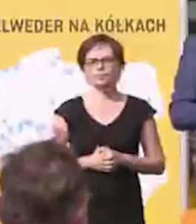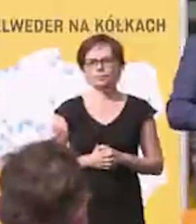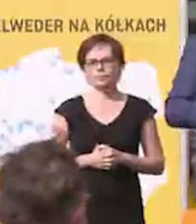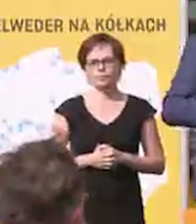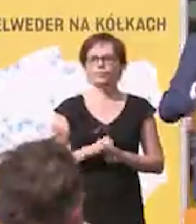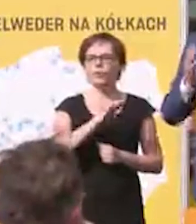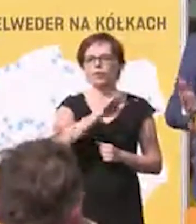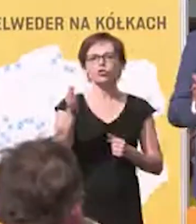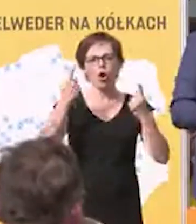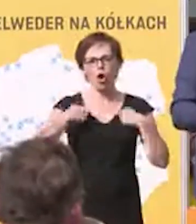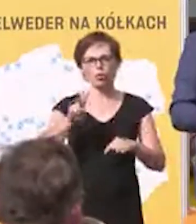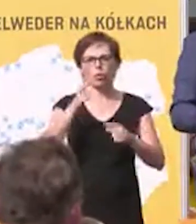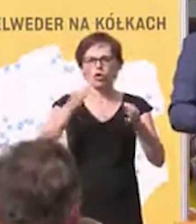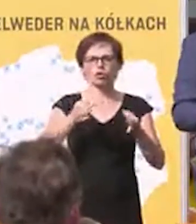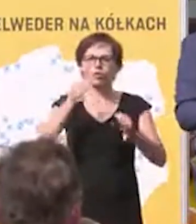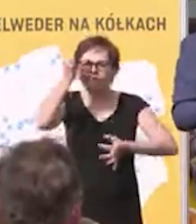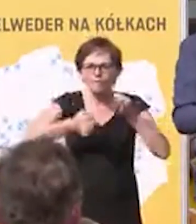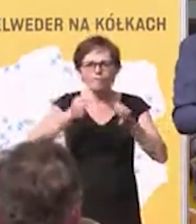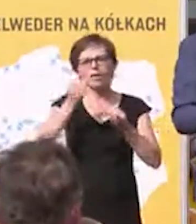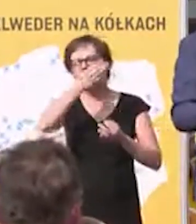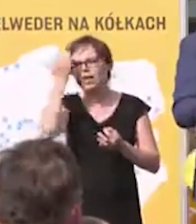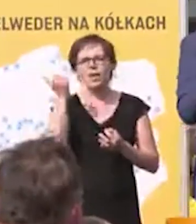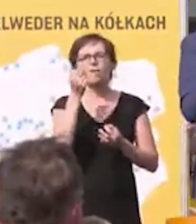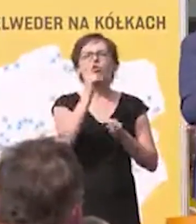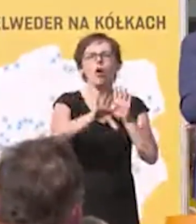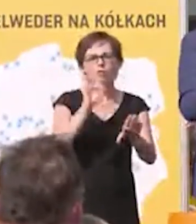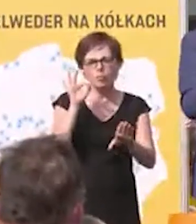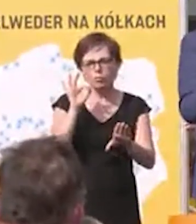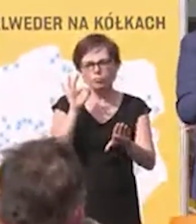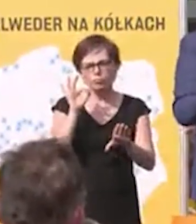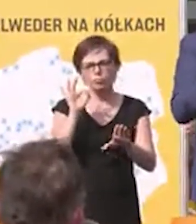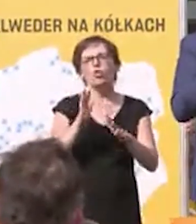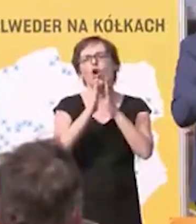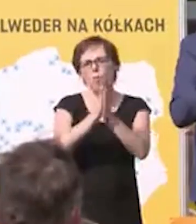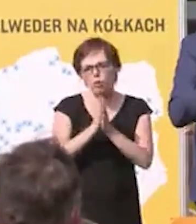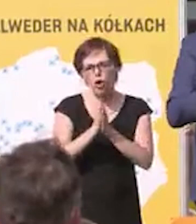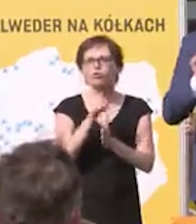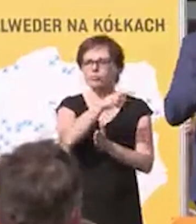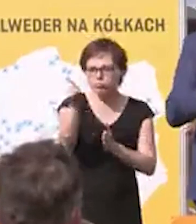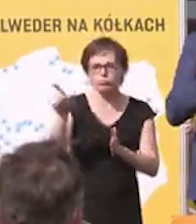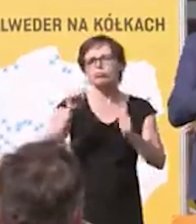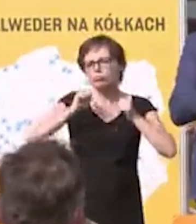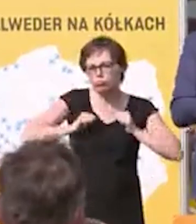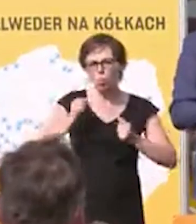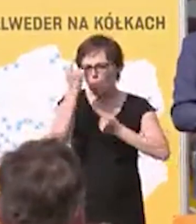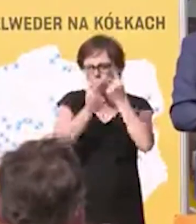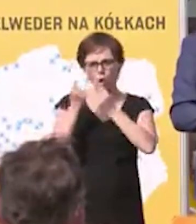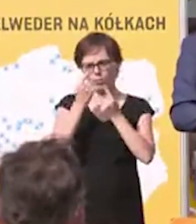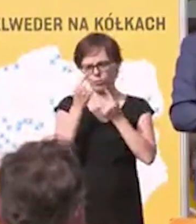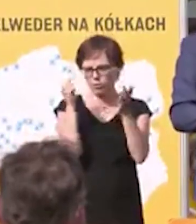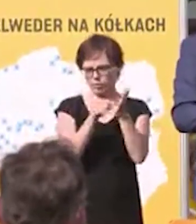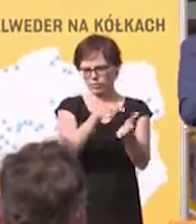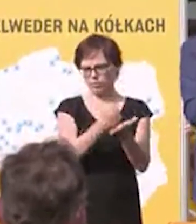Wszyscy ci, którzy dzisiaj się wahacie jeszcze, na kogo głosować, pozwólcie sobie na moment pomyśleć właśnie o